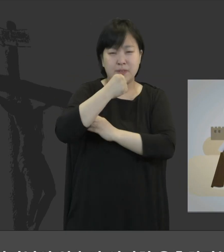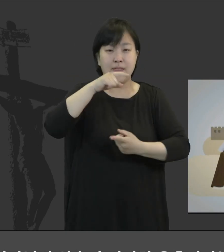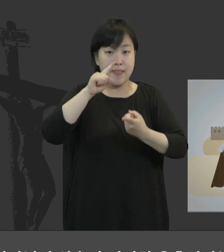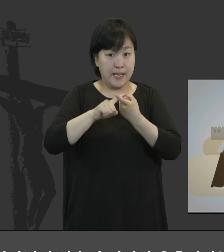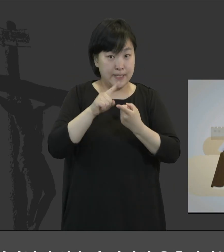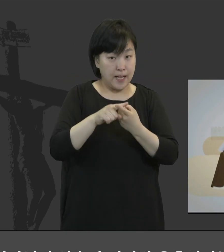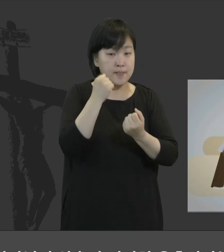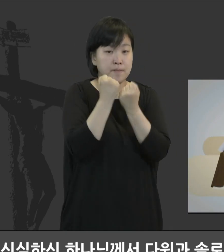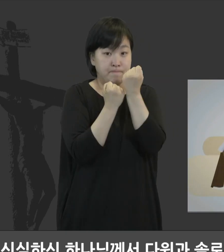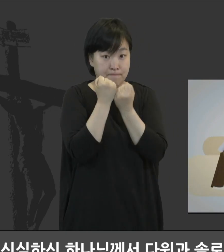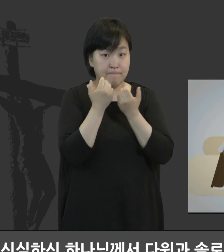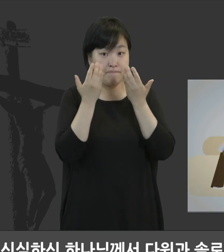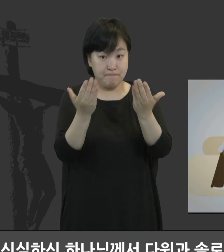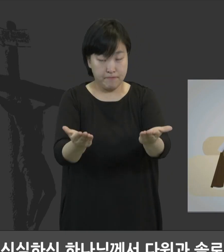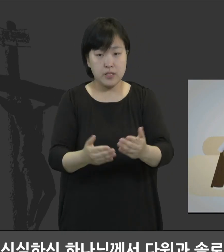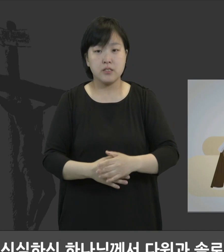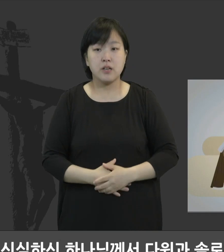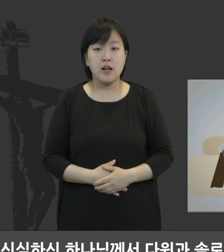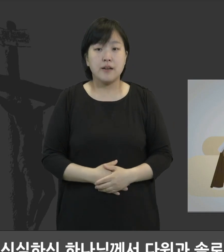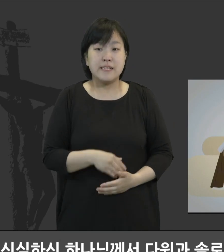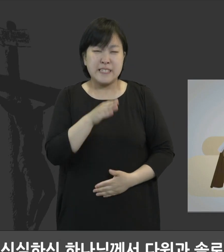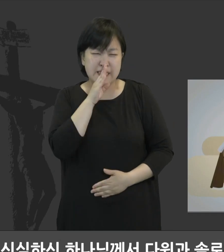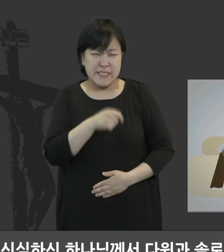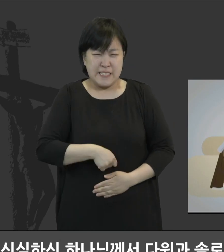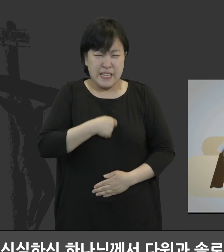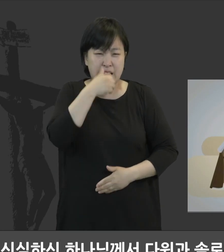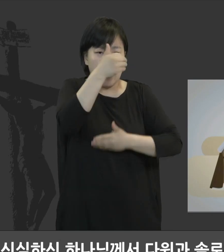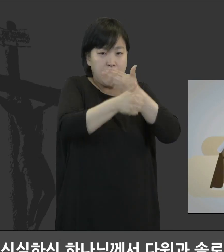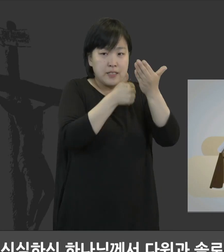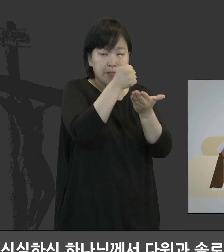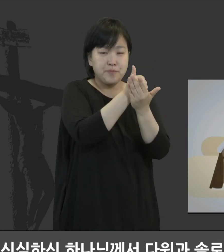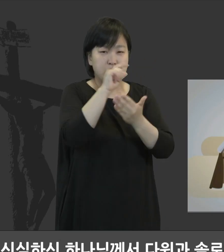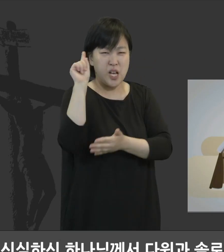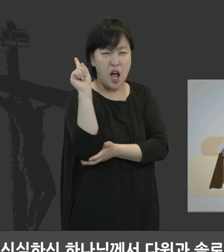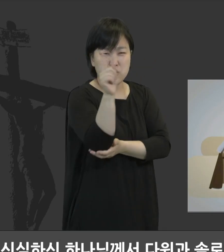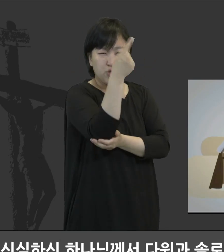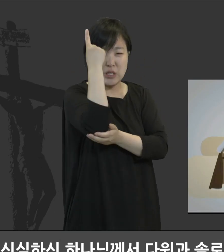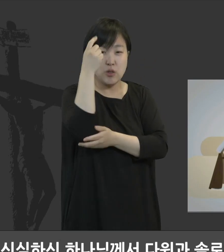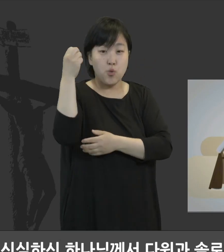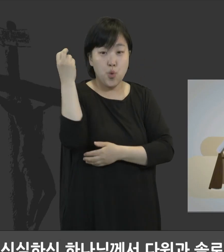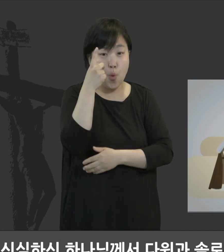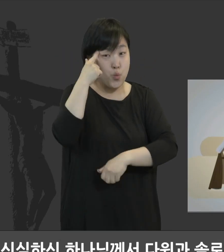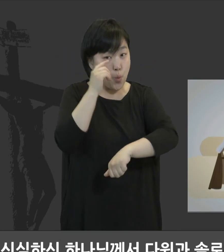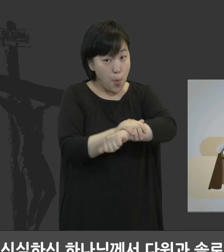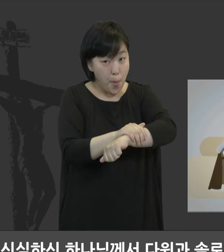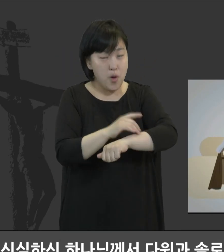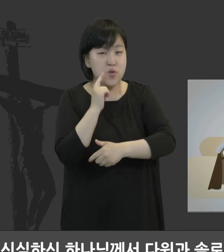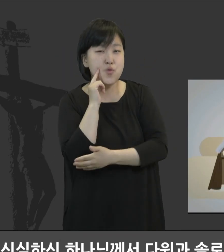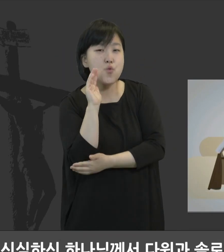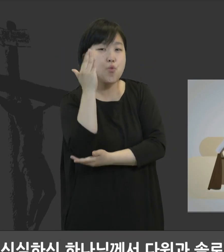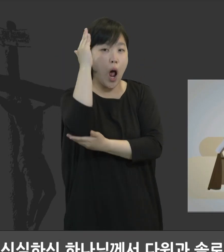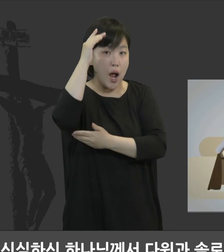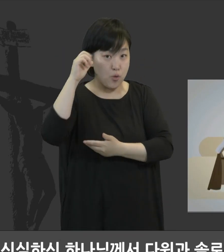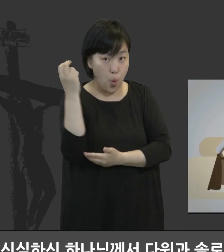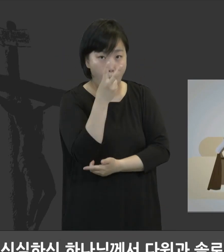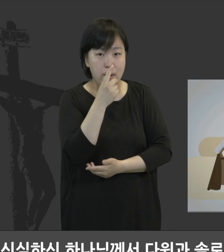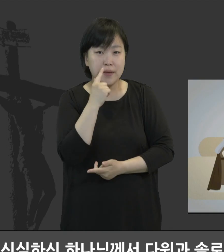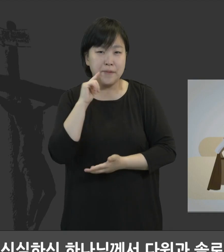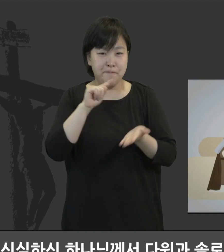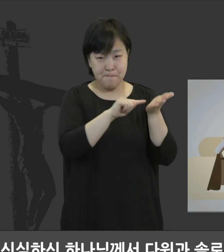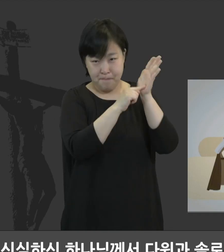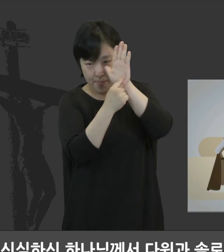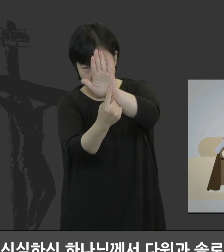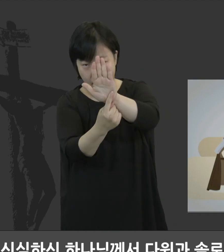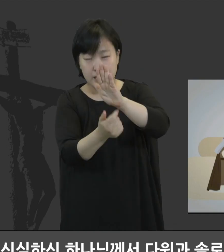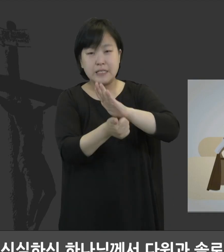강조합니다. 신실하신 하나님께서 다윗과 솔로몬의 찬란한 영광을 재현하실 것이라는 소망을 심어주고